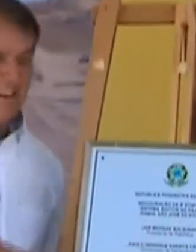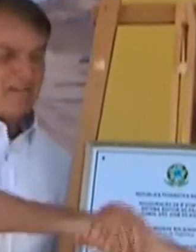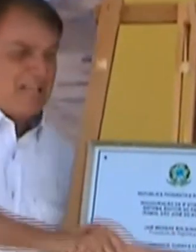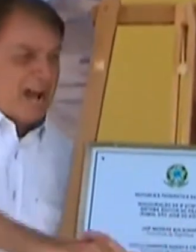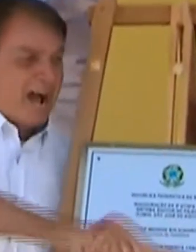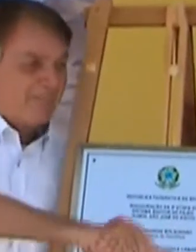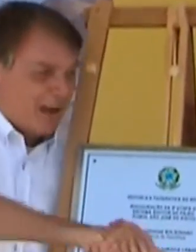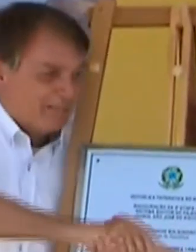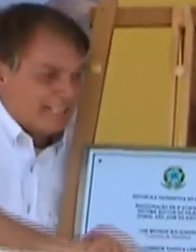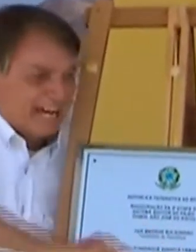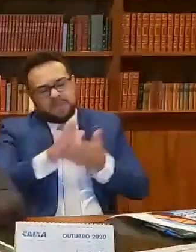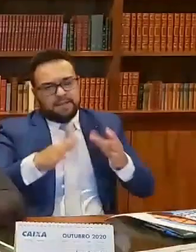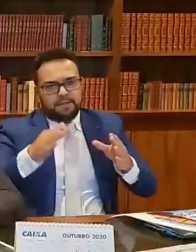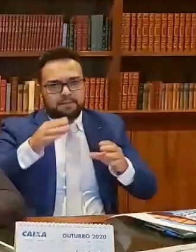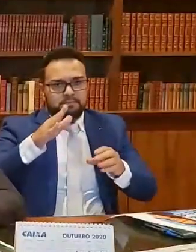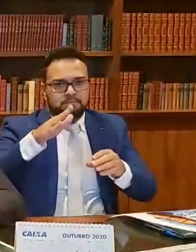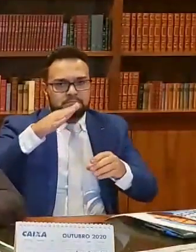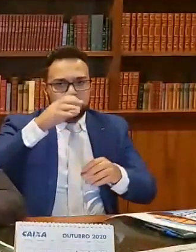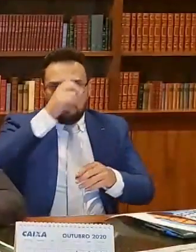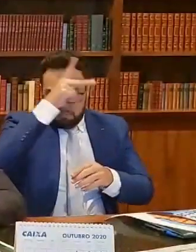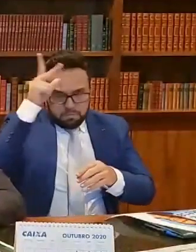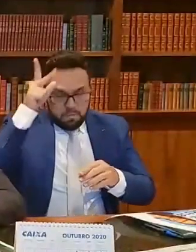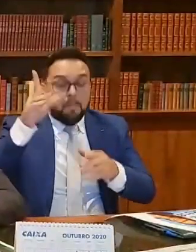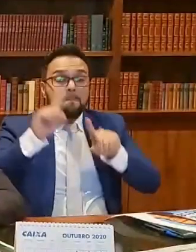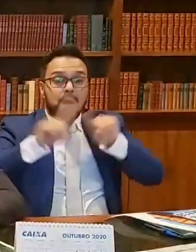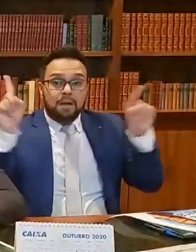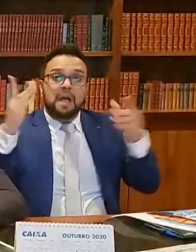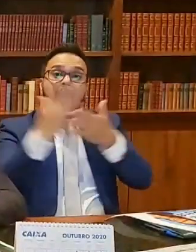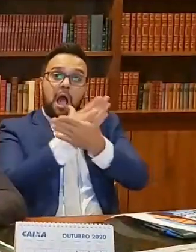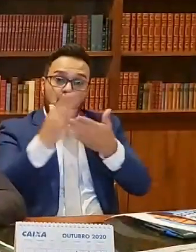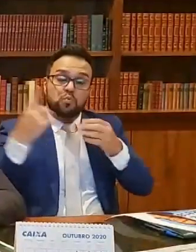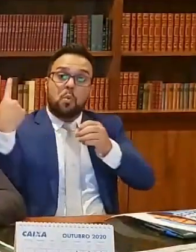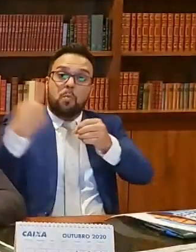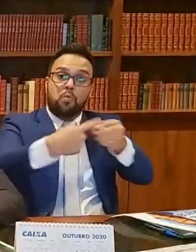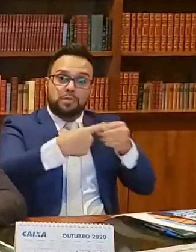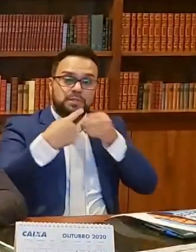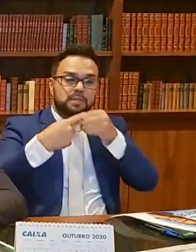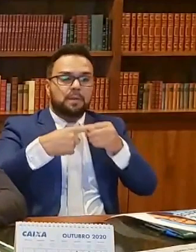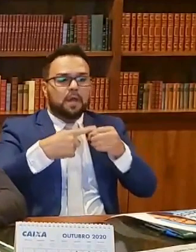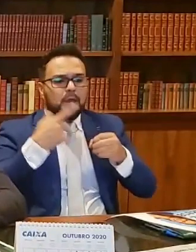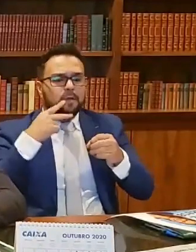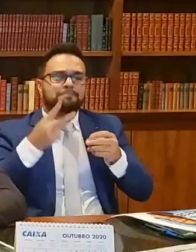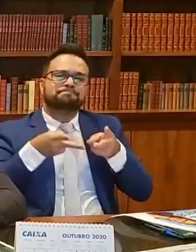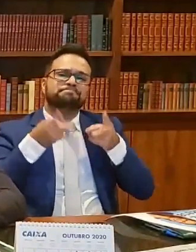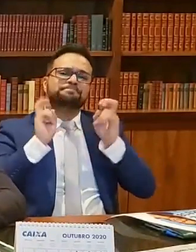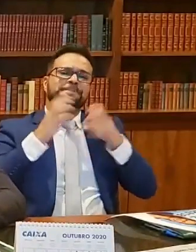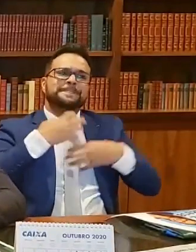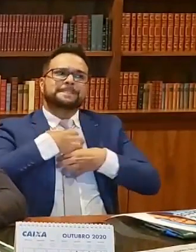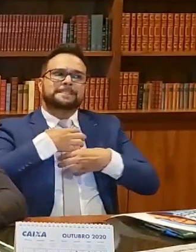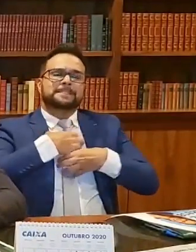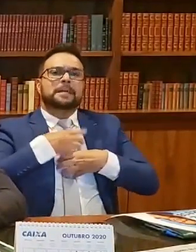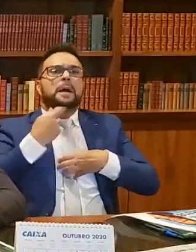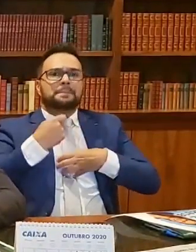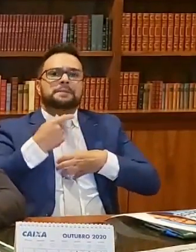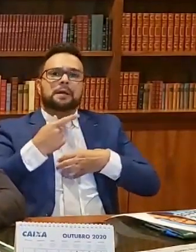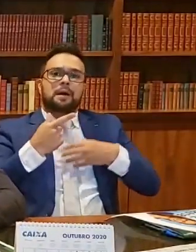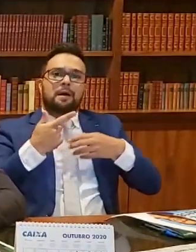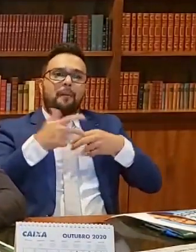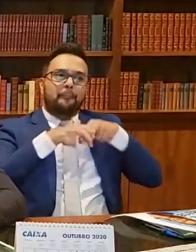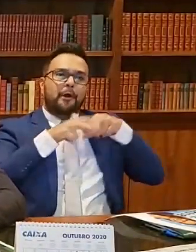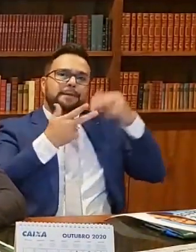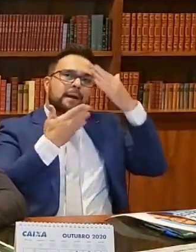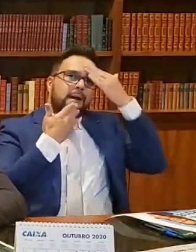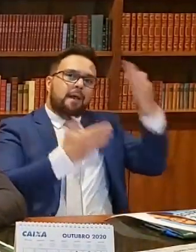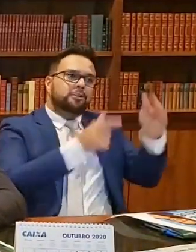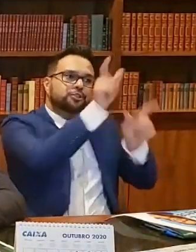a liberação do auxílio emergencial em alguns municípios me viu no de verde e se apresentar até como gratidão